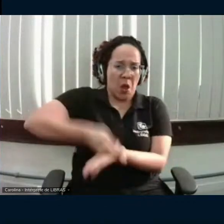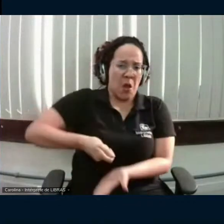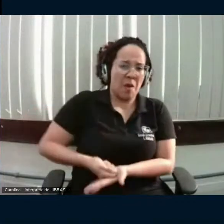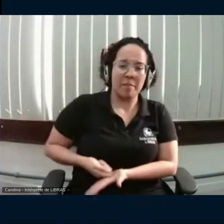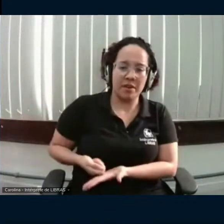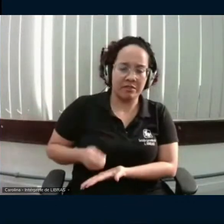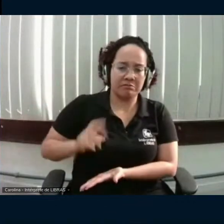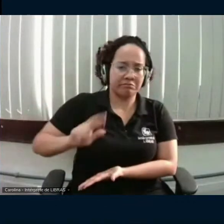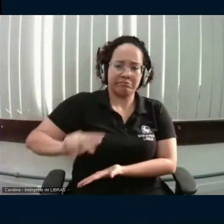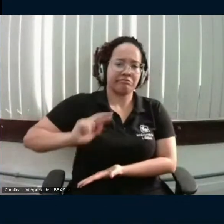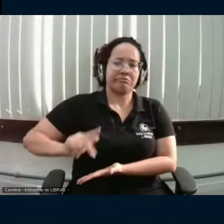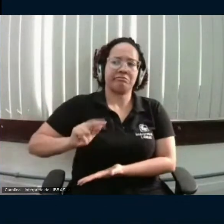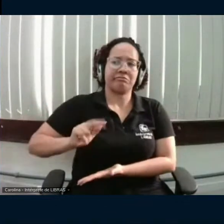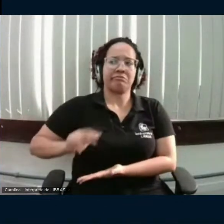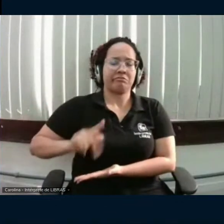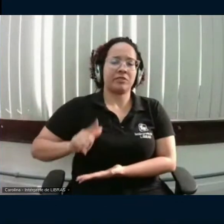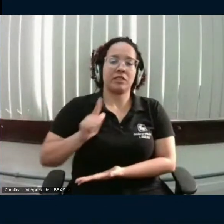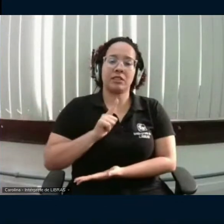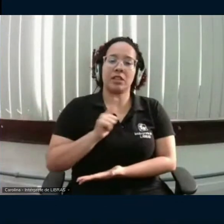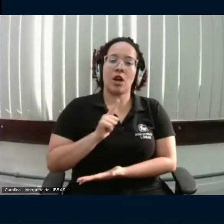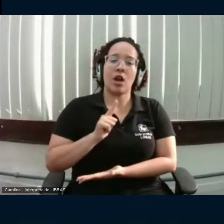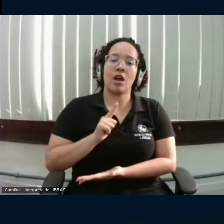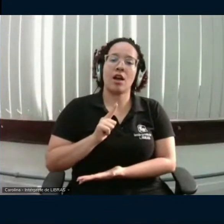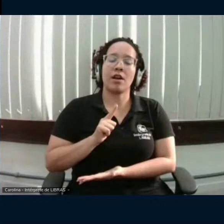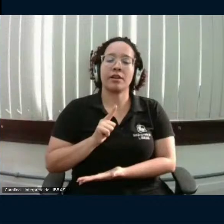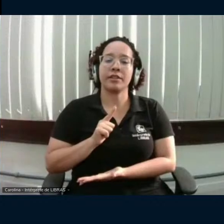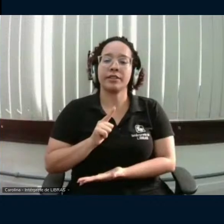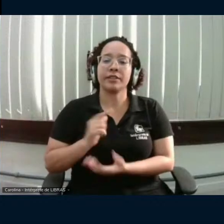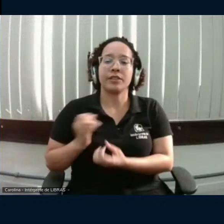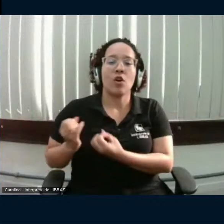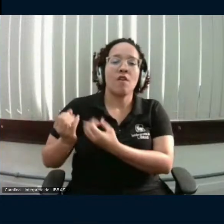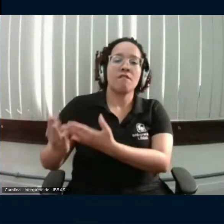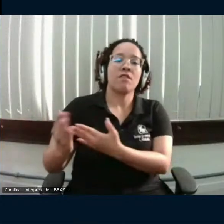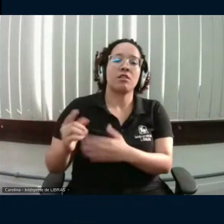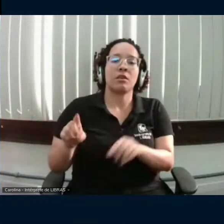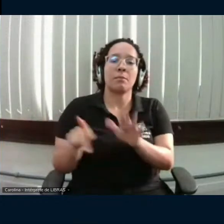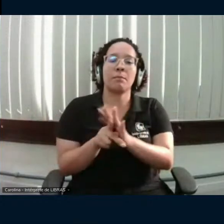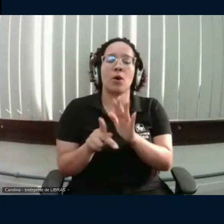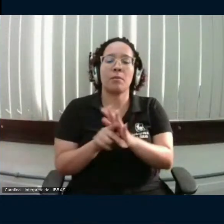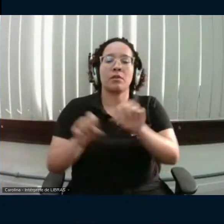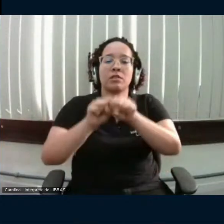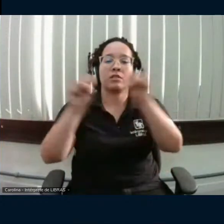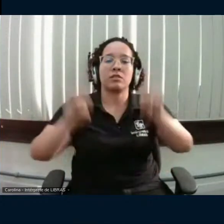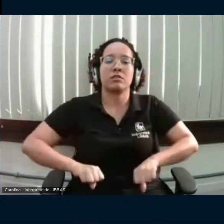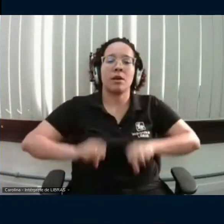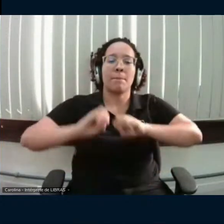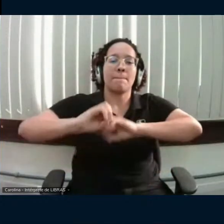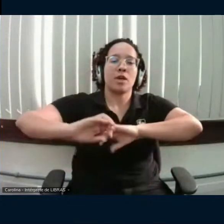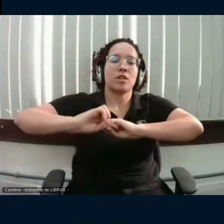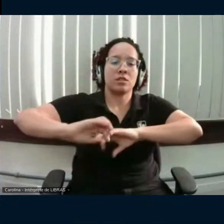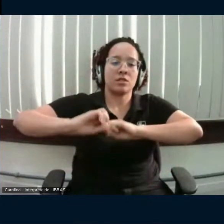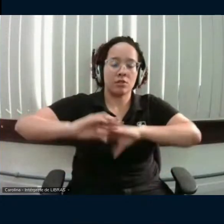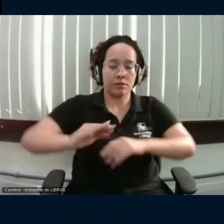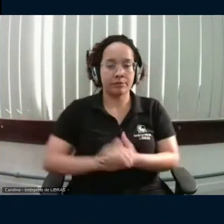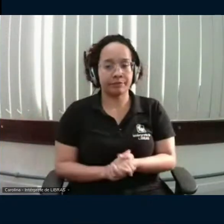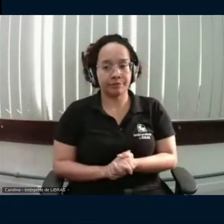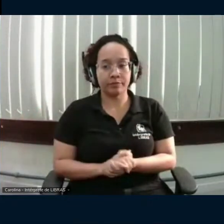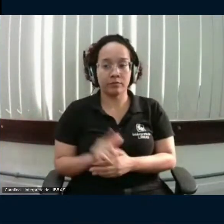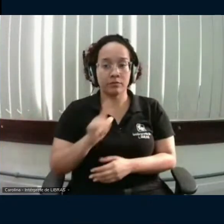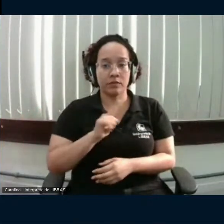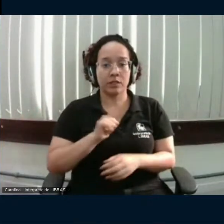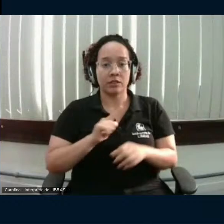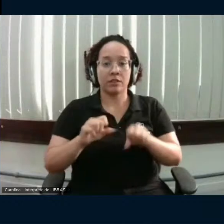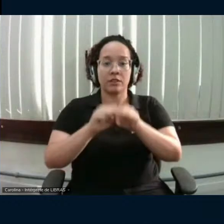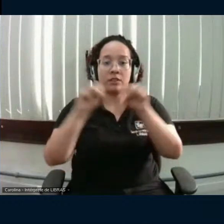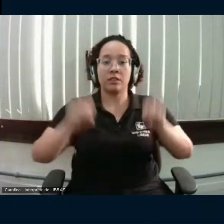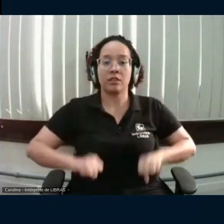1 itinerário. A lei disse que a oferta seria de acordo com o sistema de ensino. E isso acabou fazendo com que nas redes estaduais, que é onde se